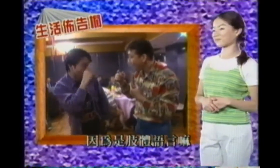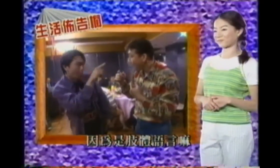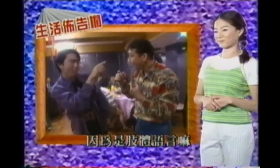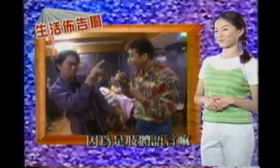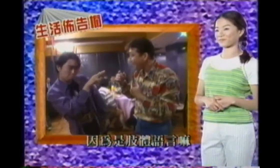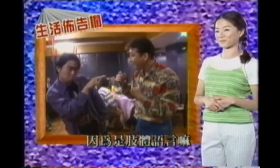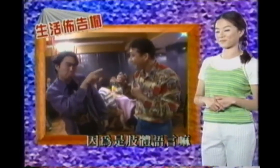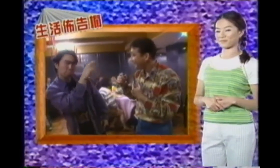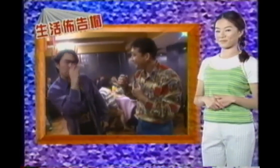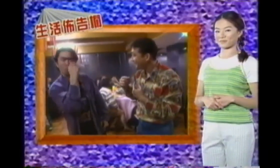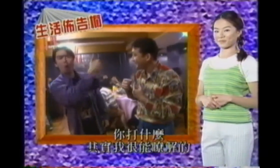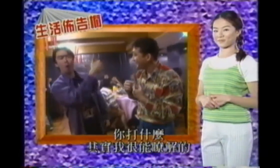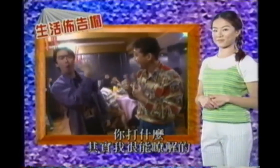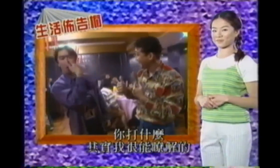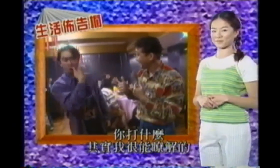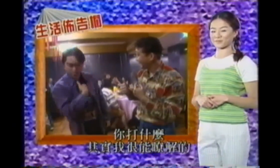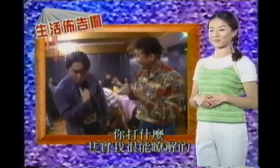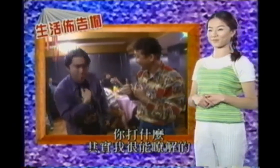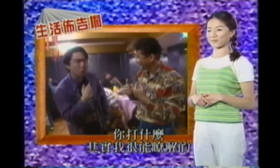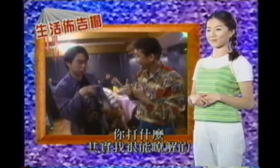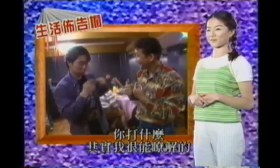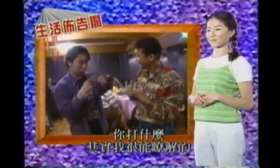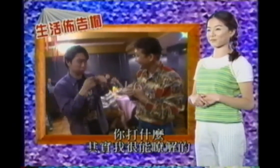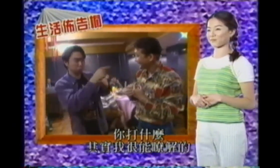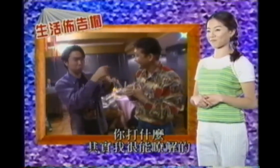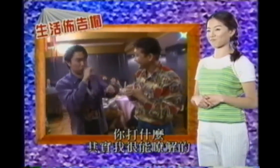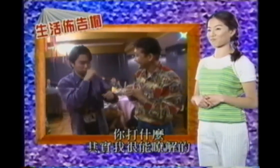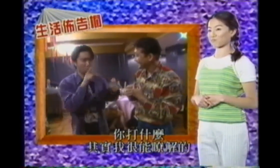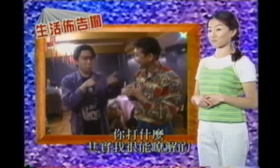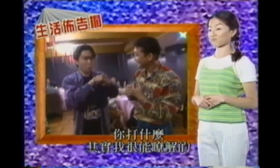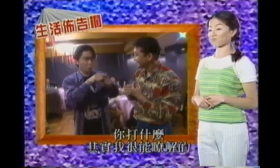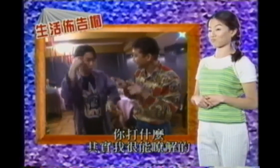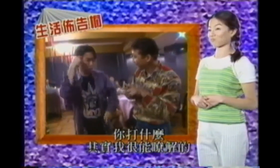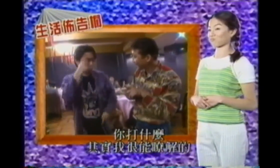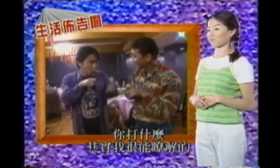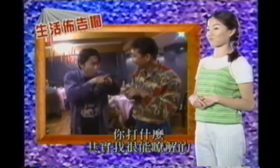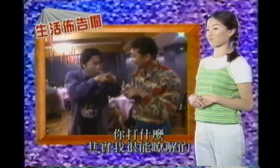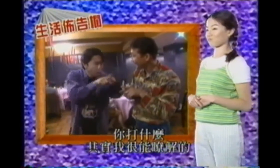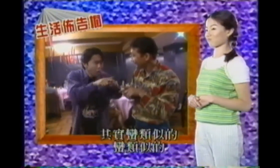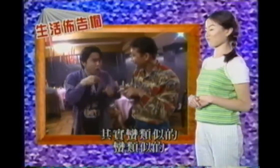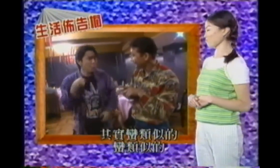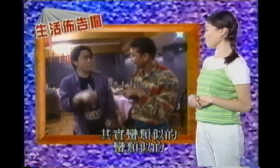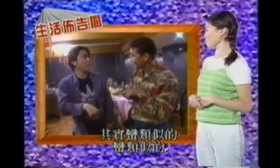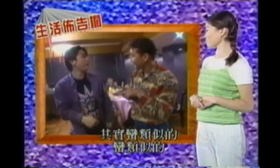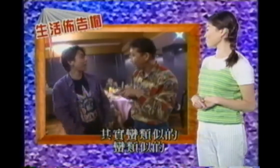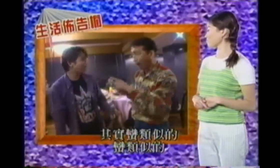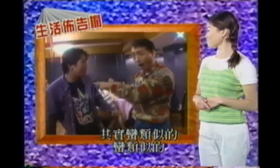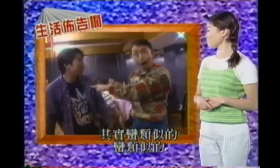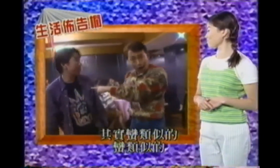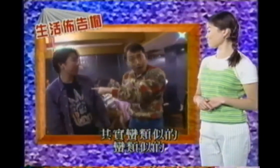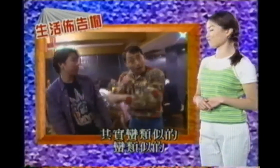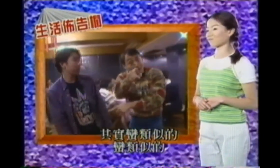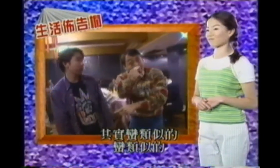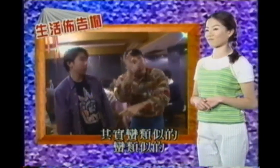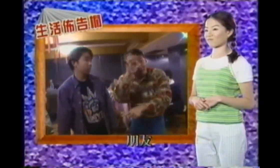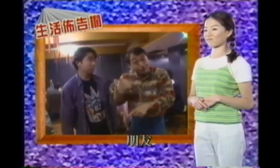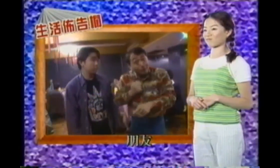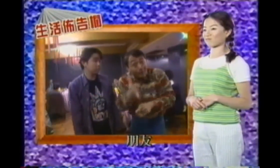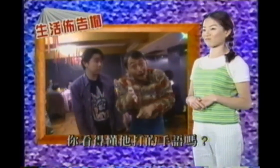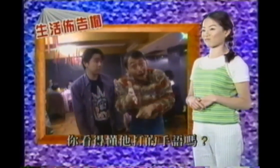言嘛。你打什么其实我很能了解的，其实蛮类似的。 哎，朋友，你看